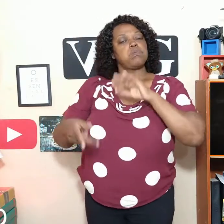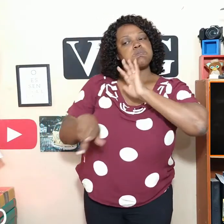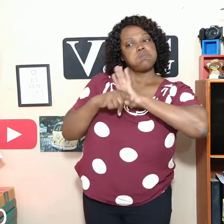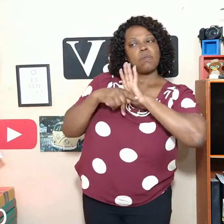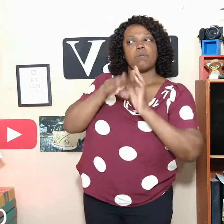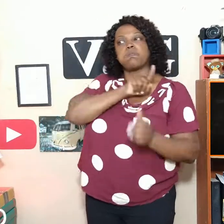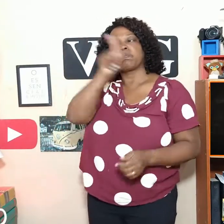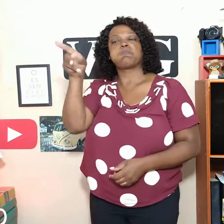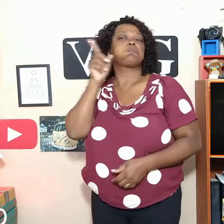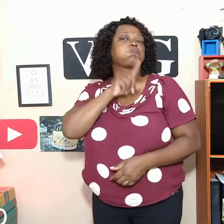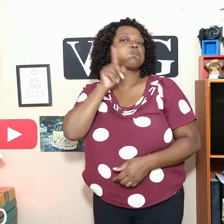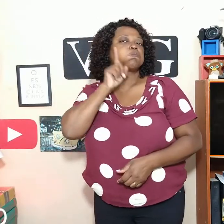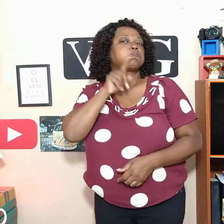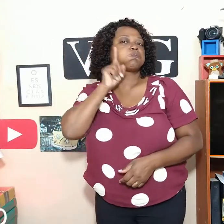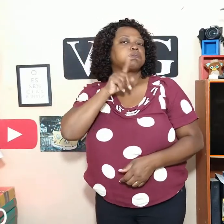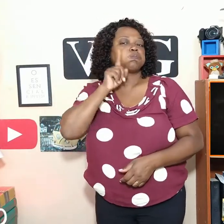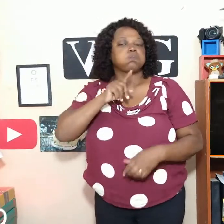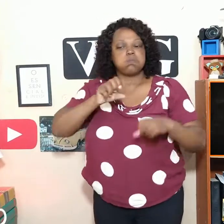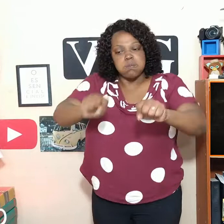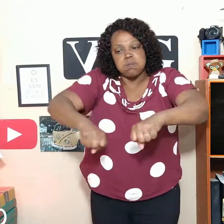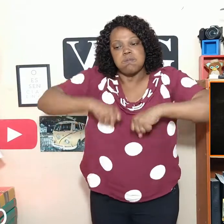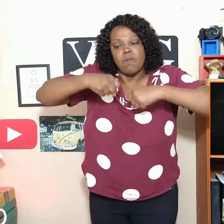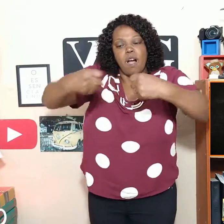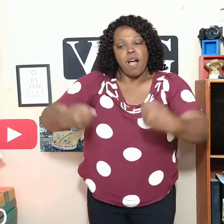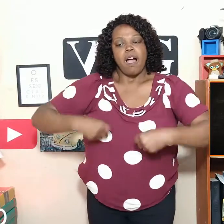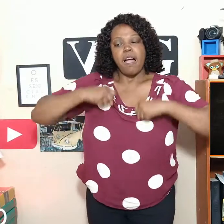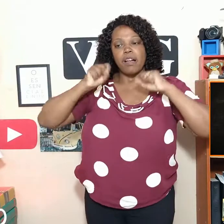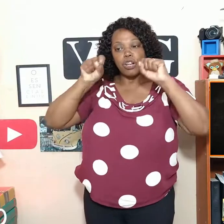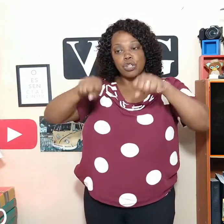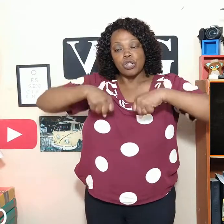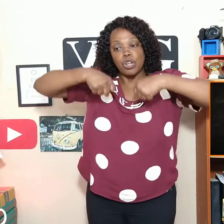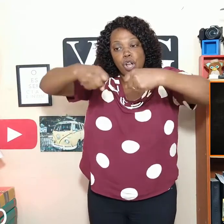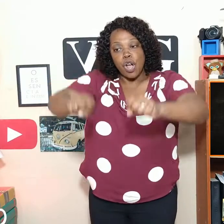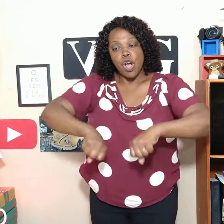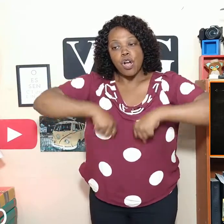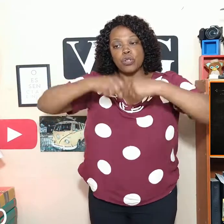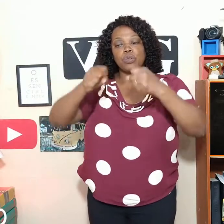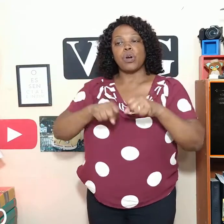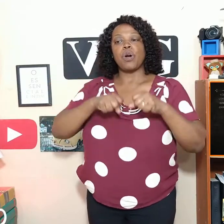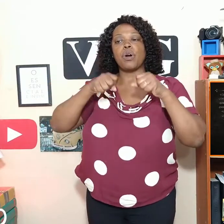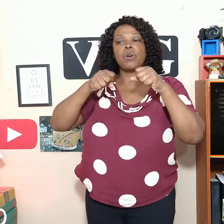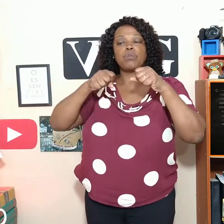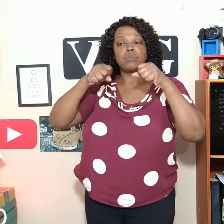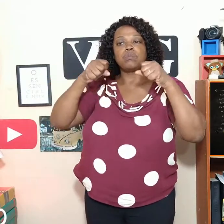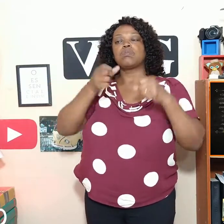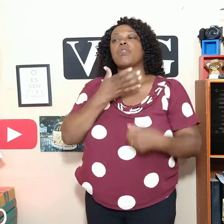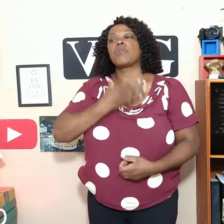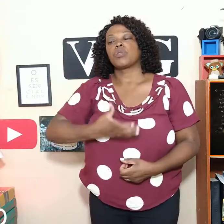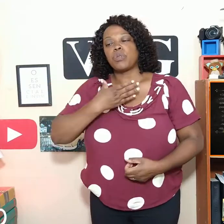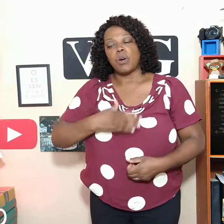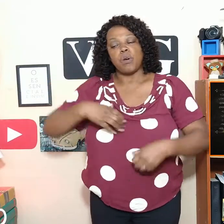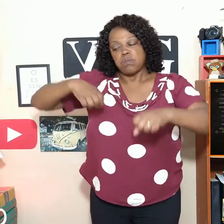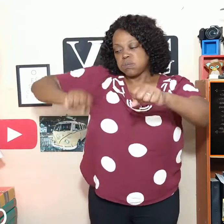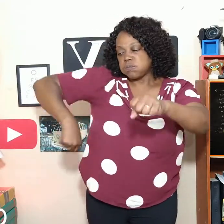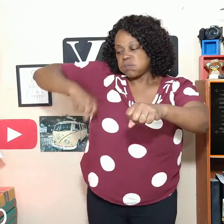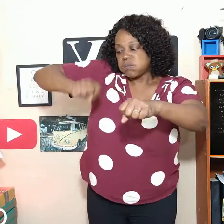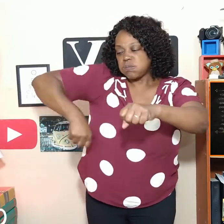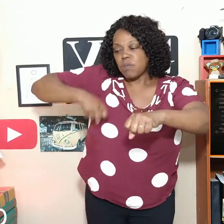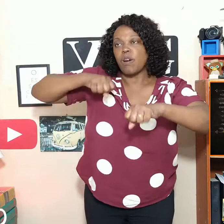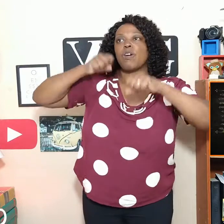Before Christmas, que vai estabelecer o trenó do Papai Noel puxado por renas voadoras que serão nomeadas. Alguns estudiosos dizem que